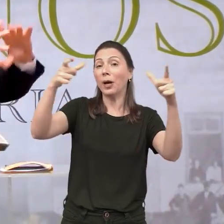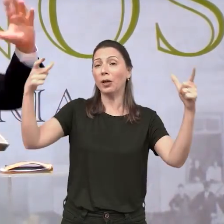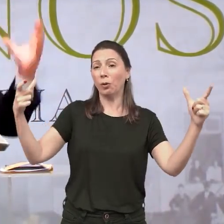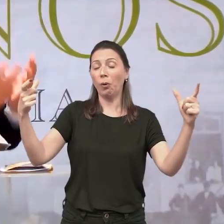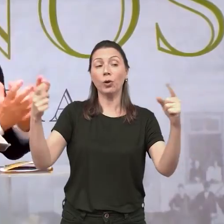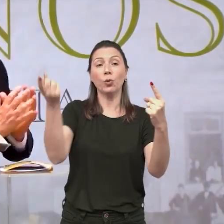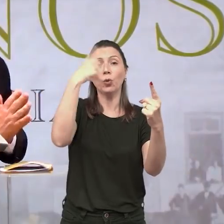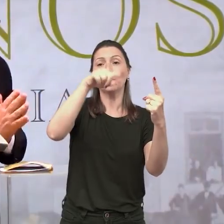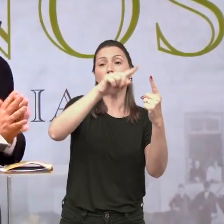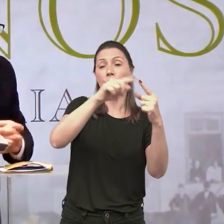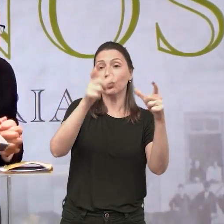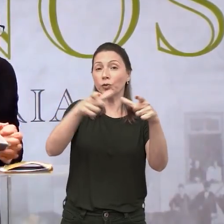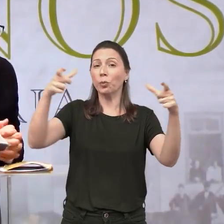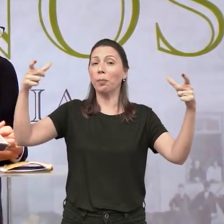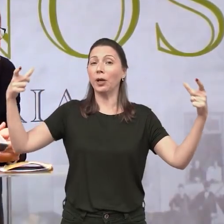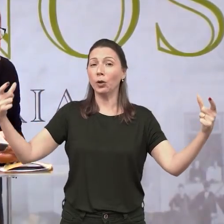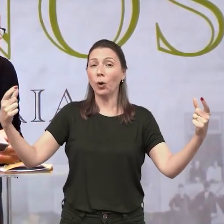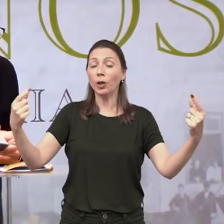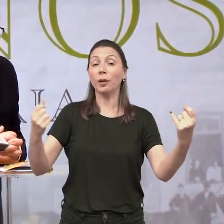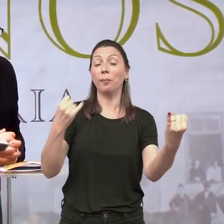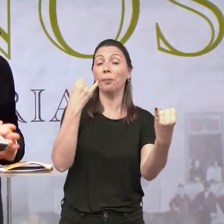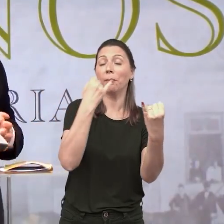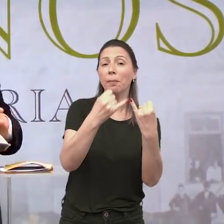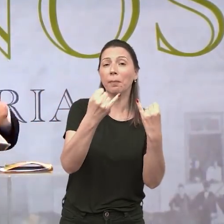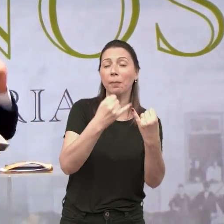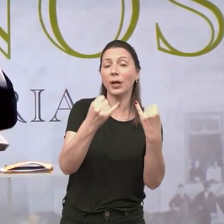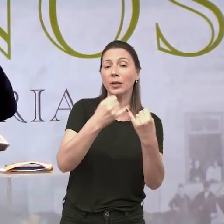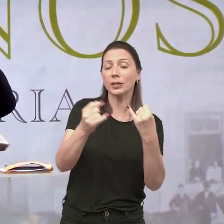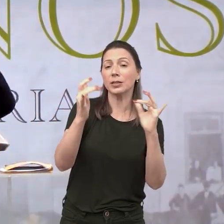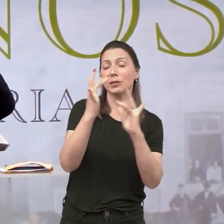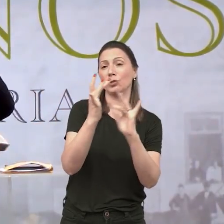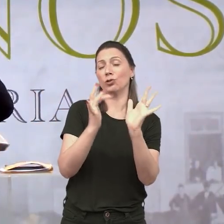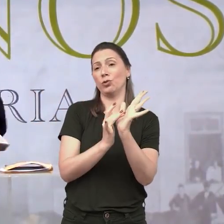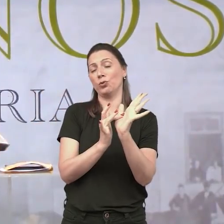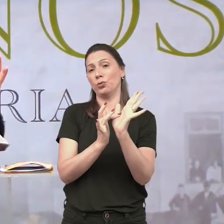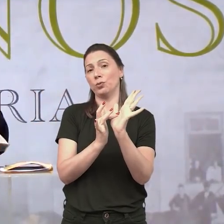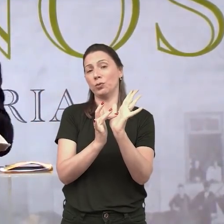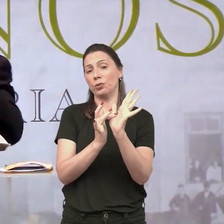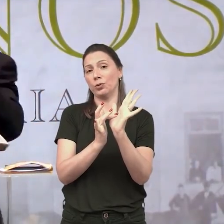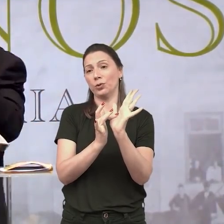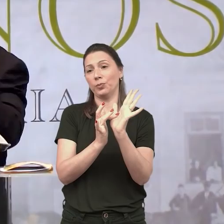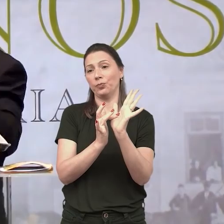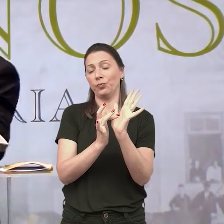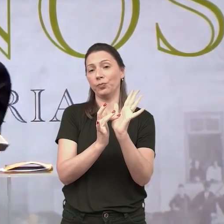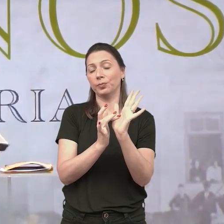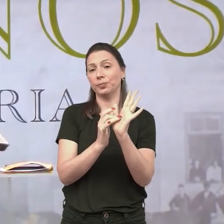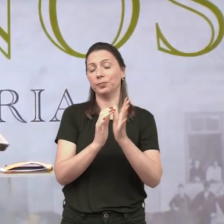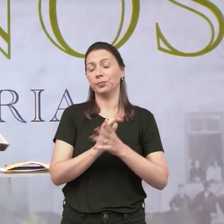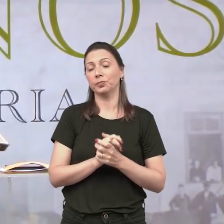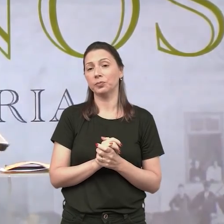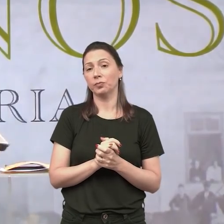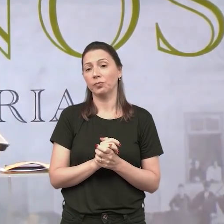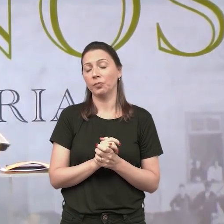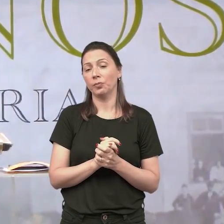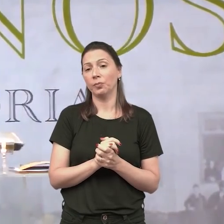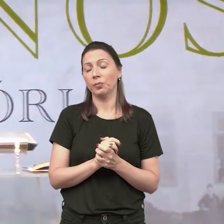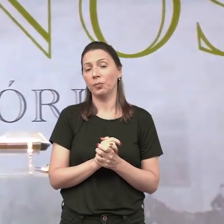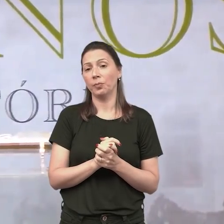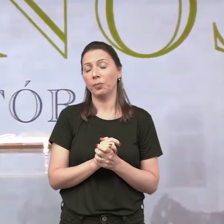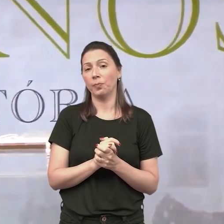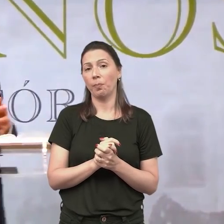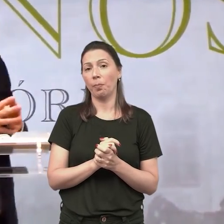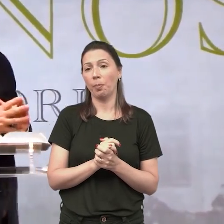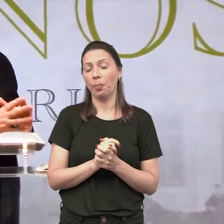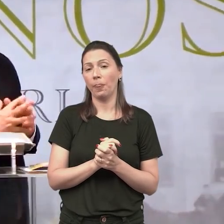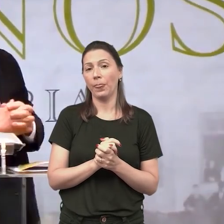é nos conformar à imagem de Jesus. Por quê? Na cabeça de Deus, nós já somos o